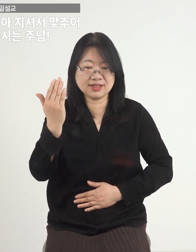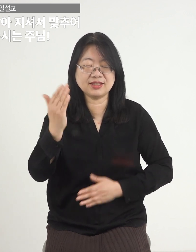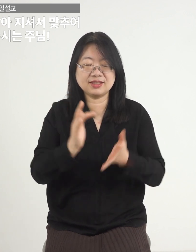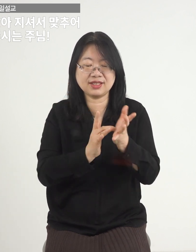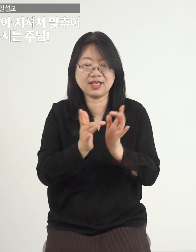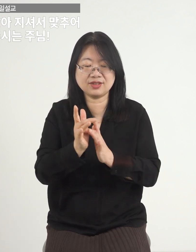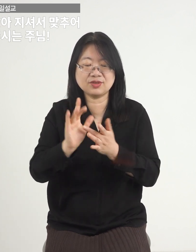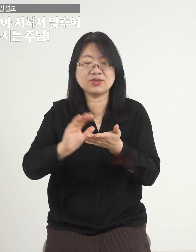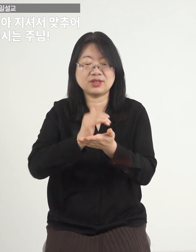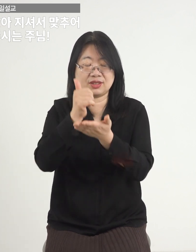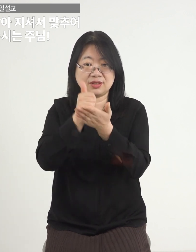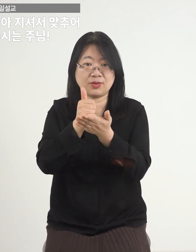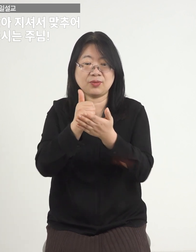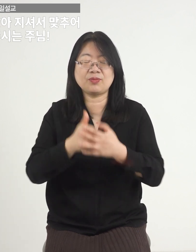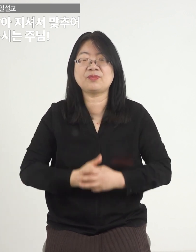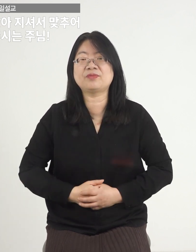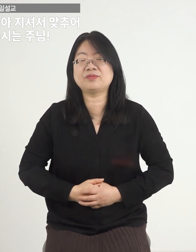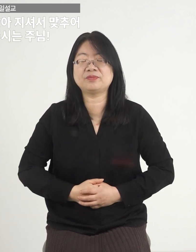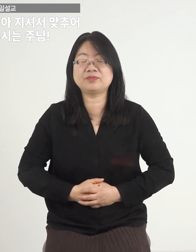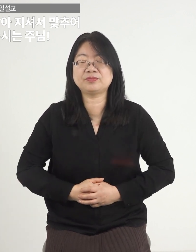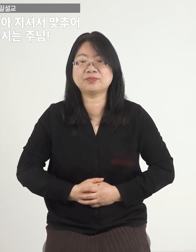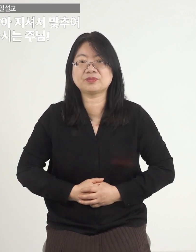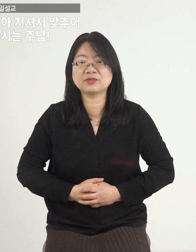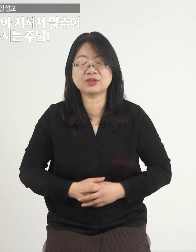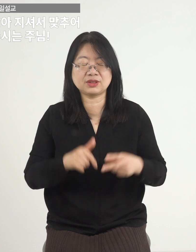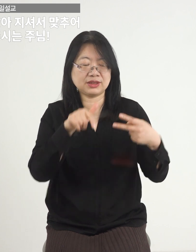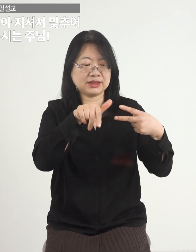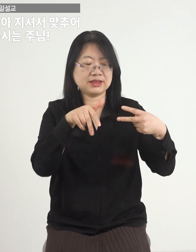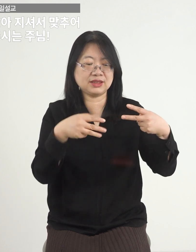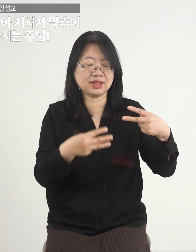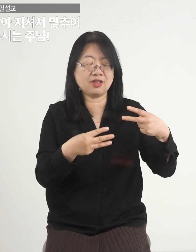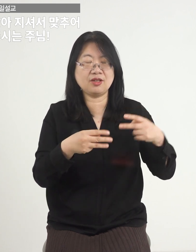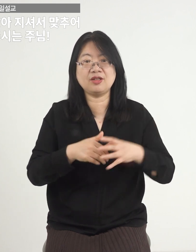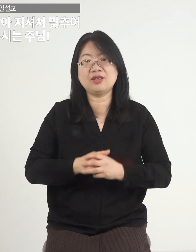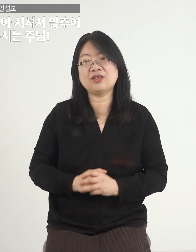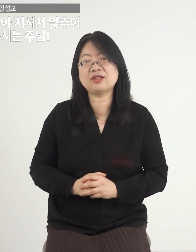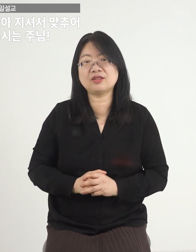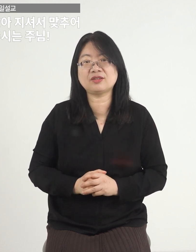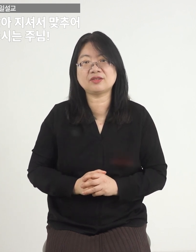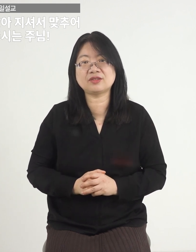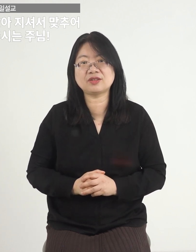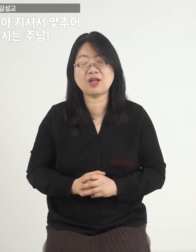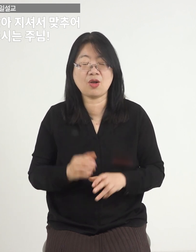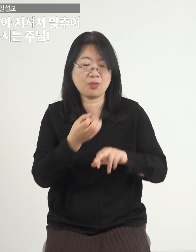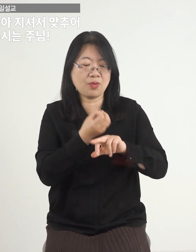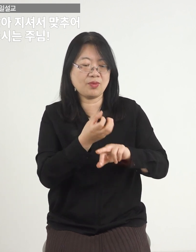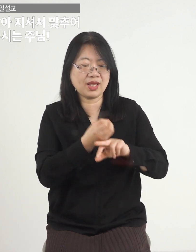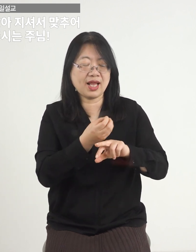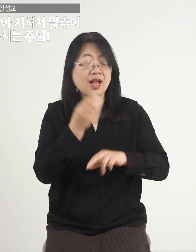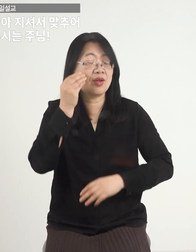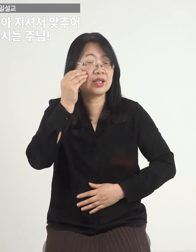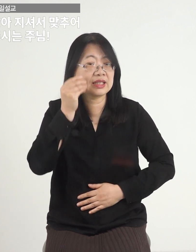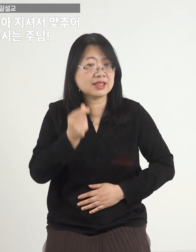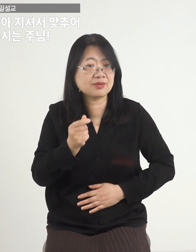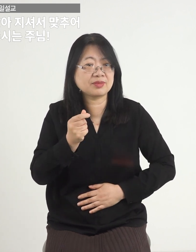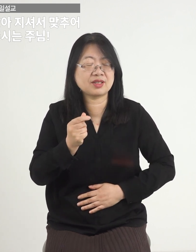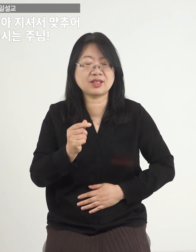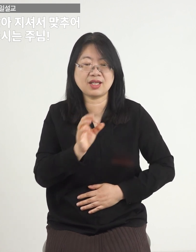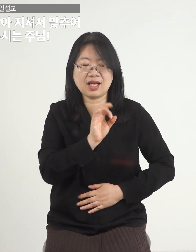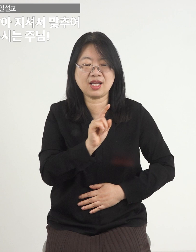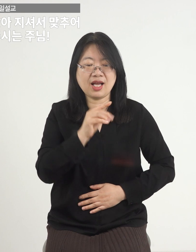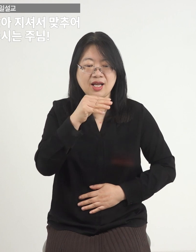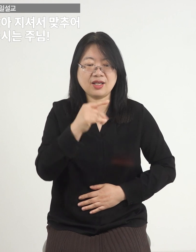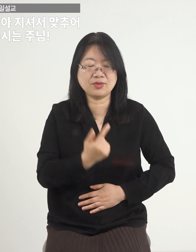그리스도입니다. 그러면 2절에 왜 보배로운 기름이